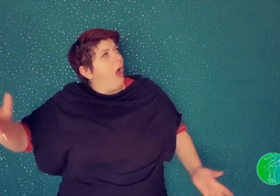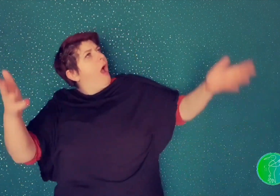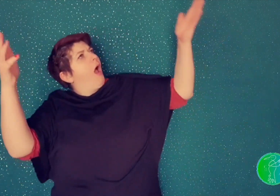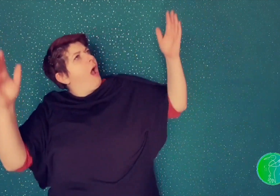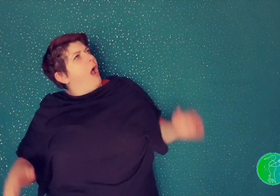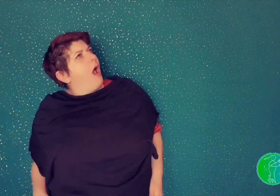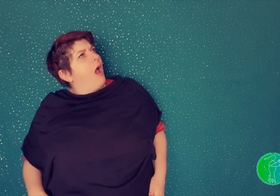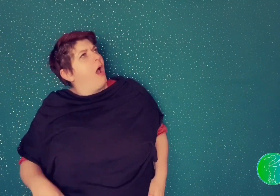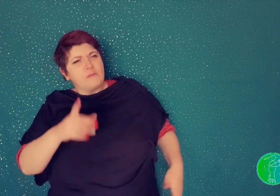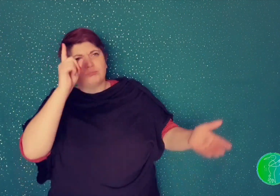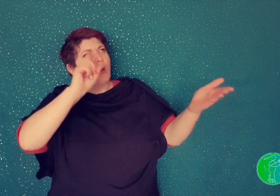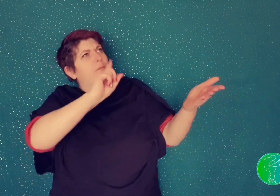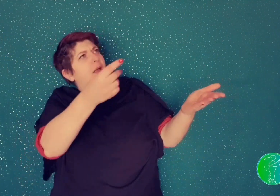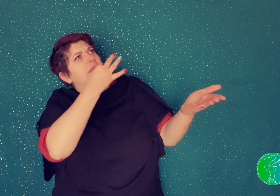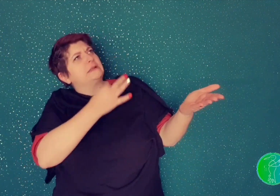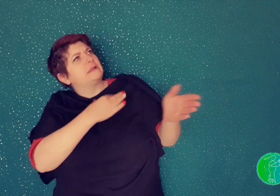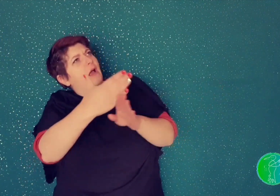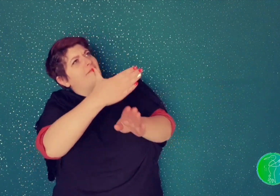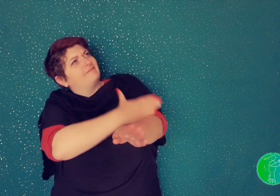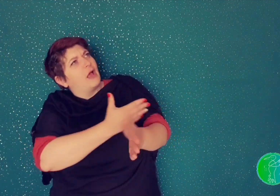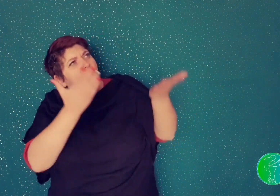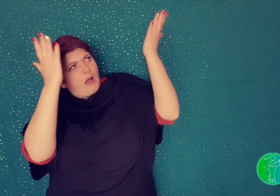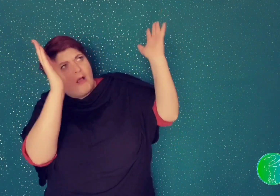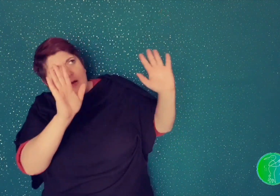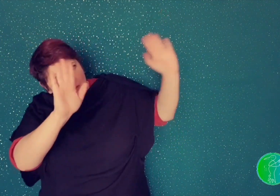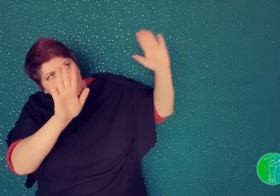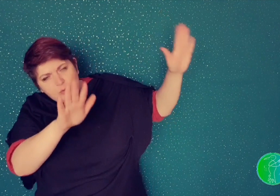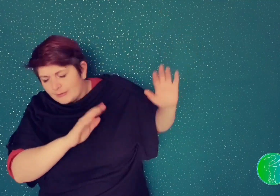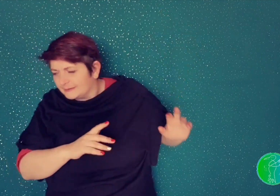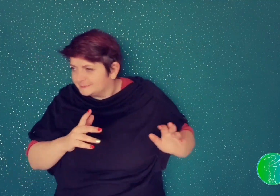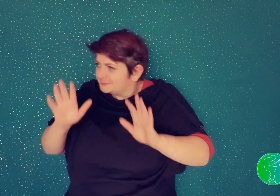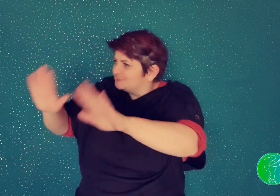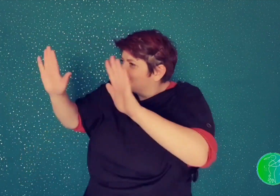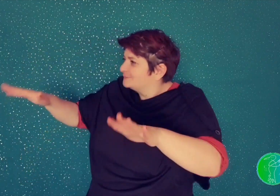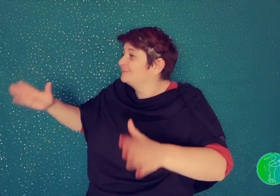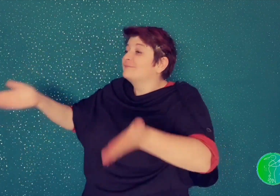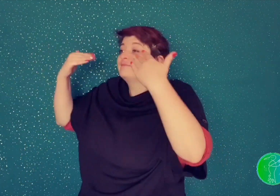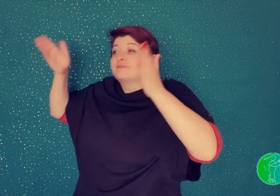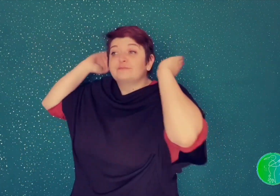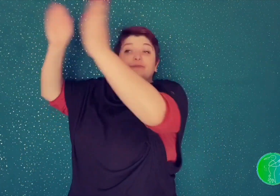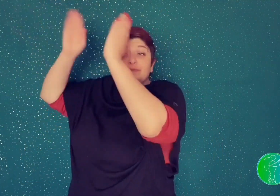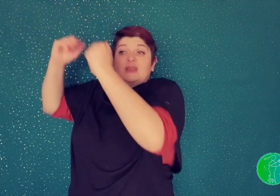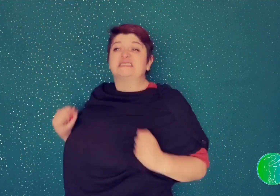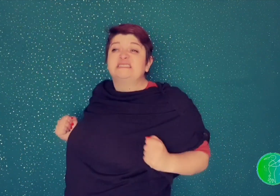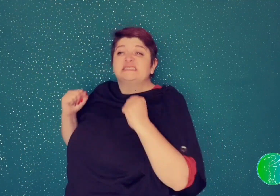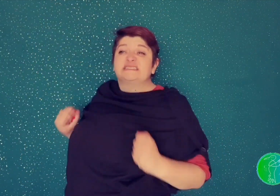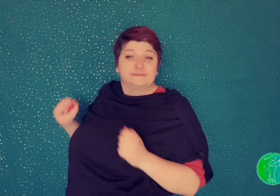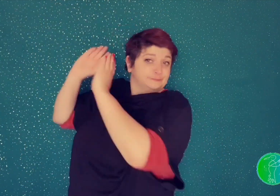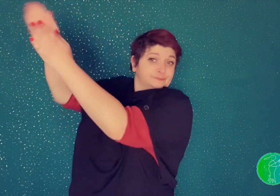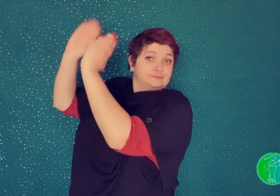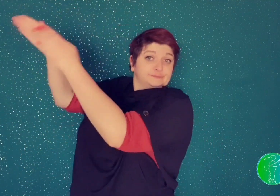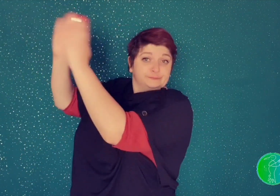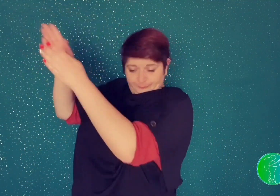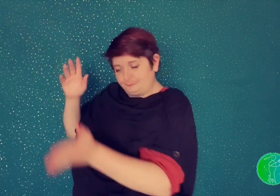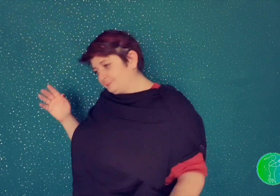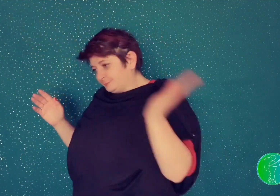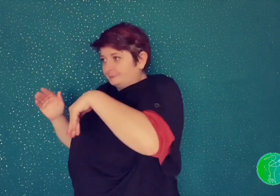Partir d'ici demanda le grillon. Pourquoi ne l'avez-vous pas dit dès le début. Nous nous en allons et nous